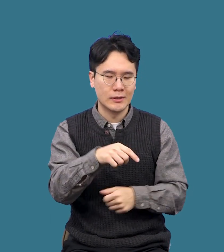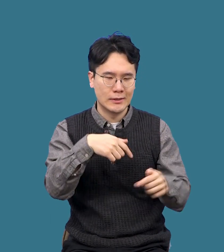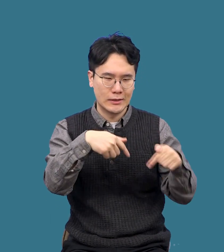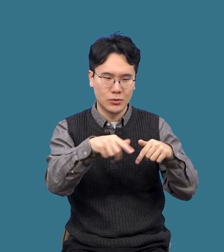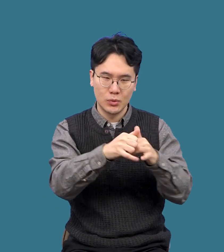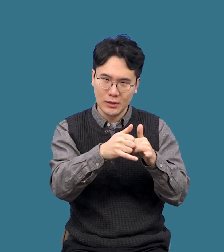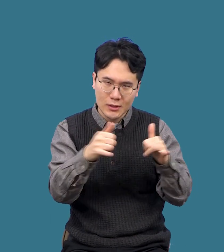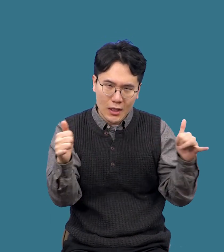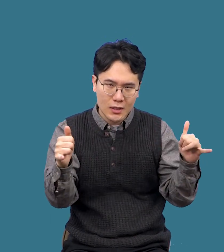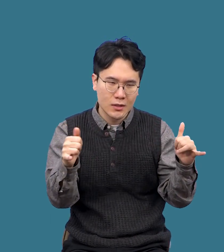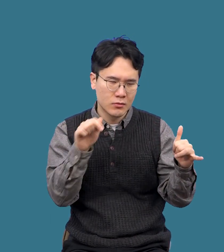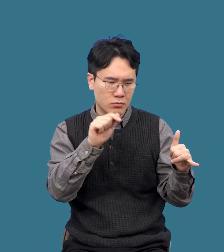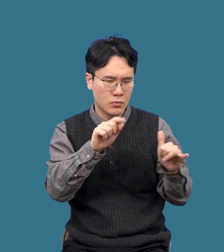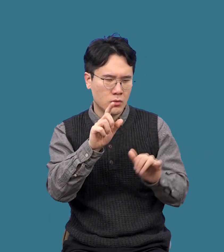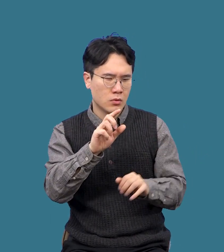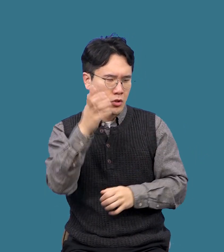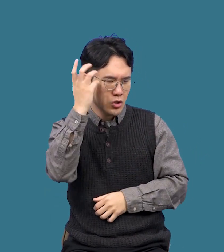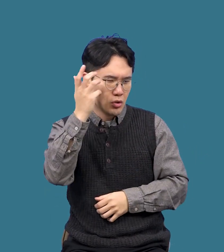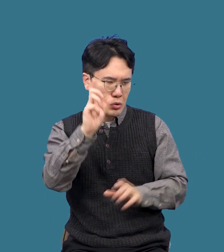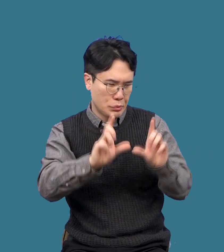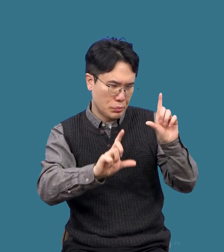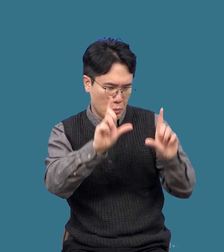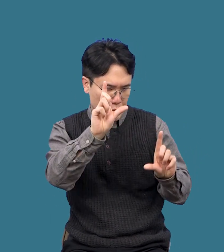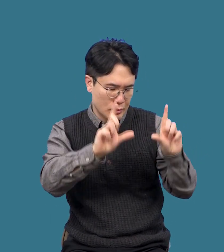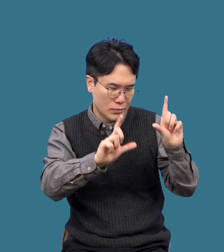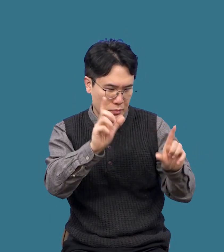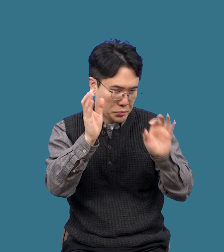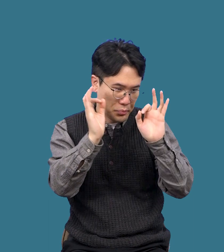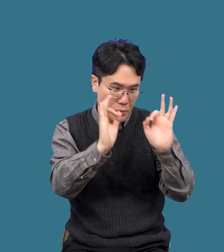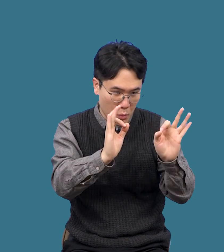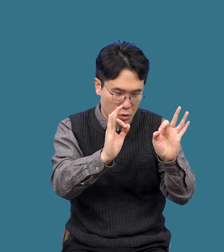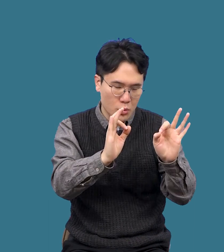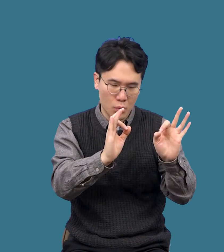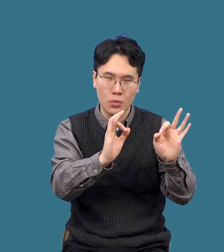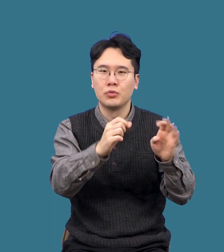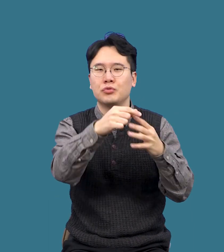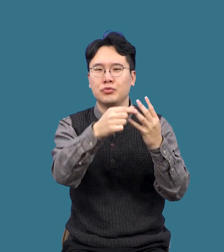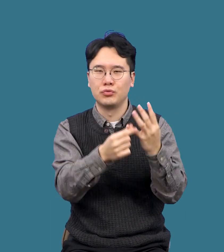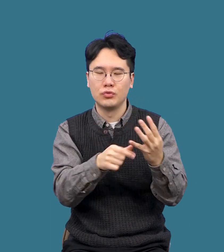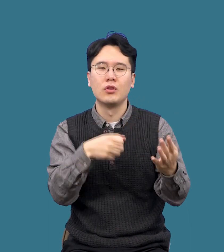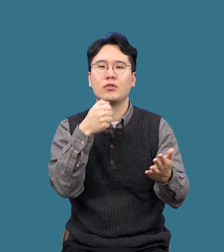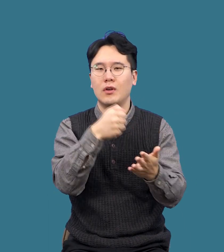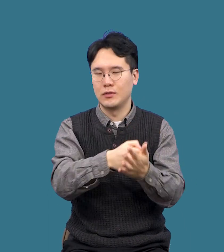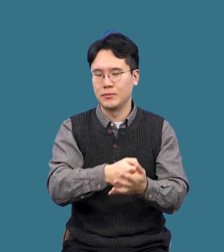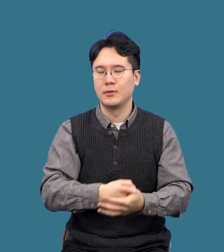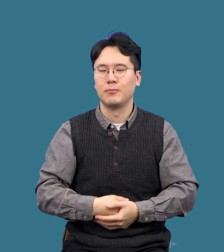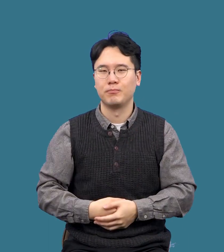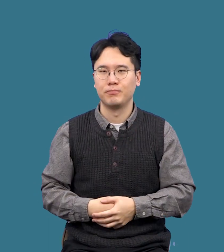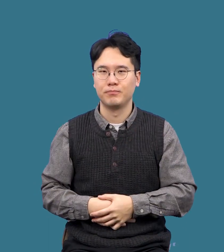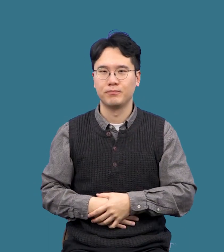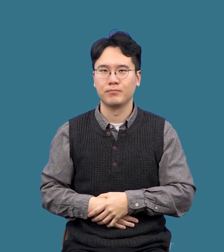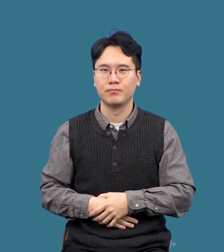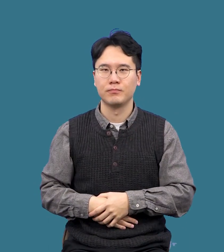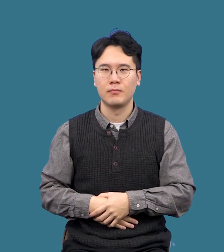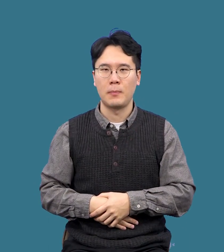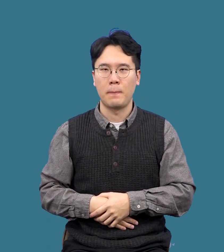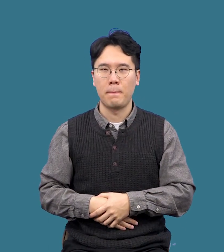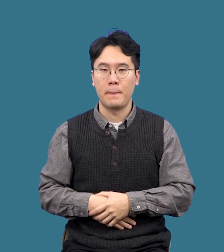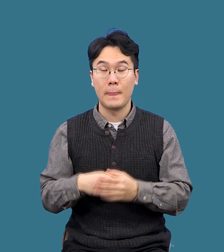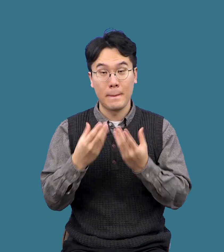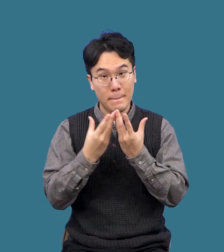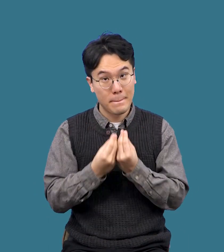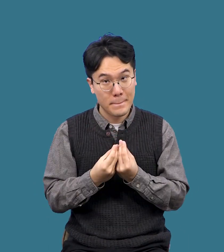순서를 정하셨다는 것도 주목해서 보아야 합니다. 예컨대 야곱의 12아들,